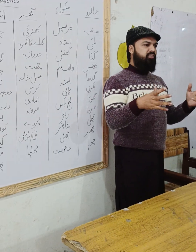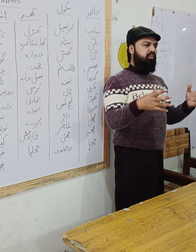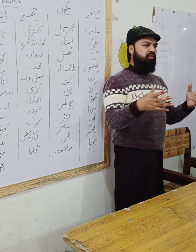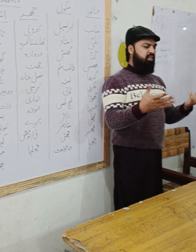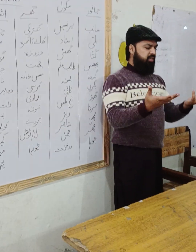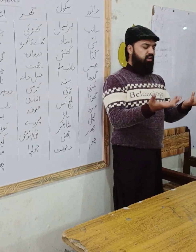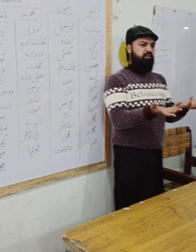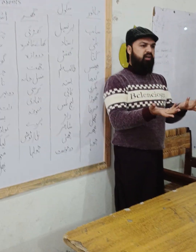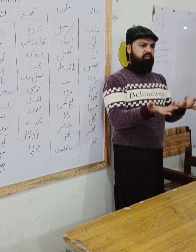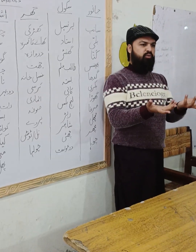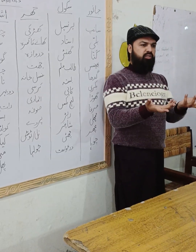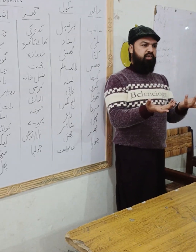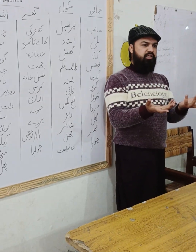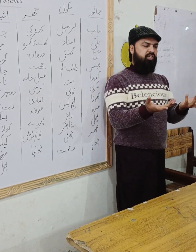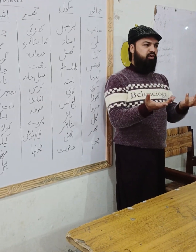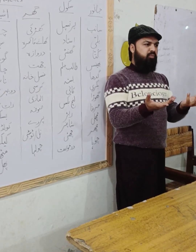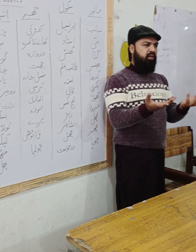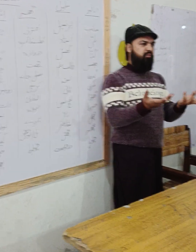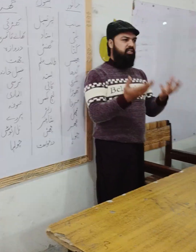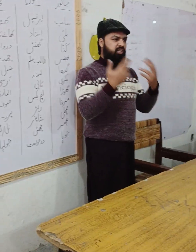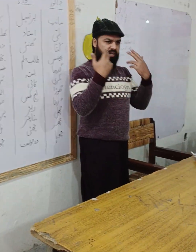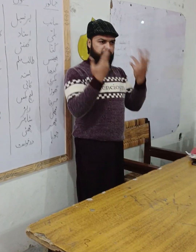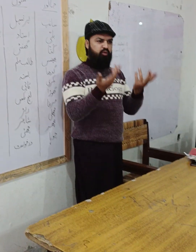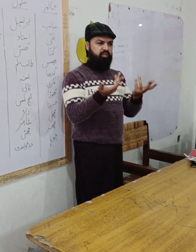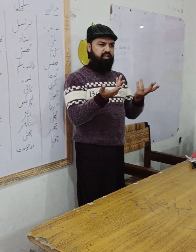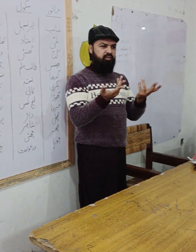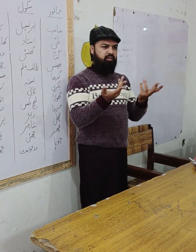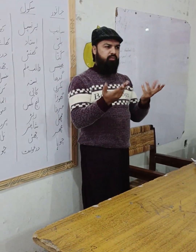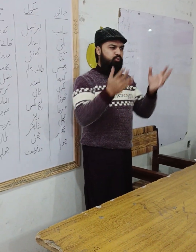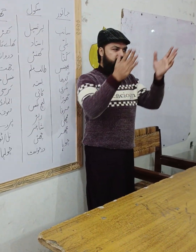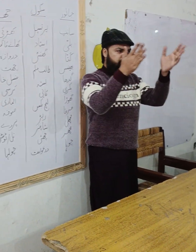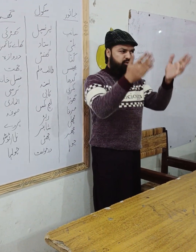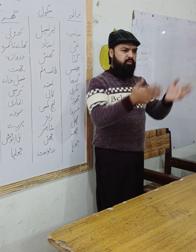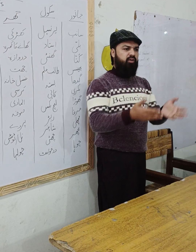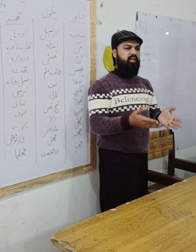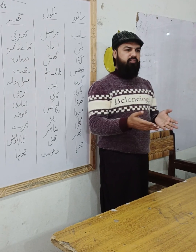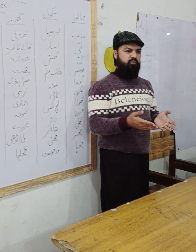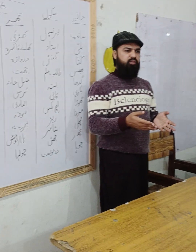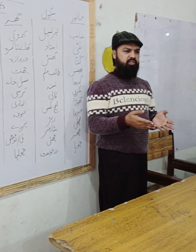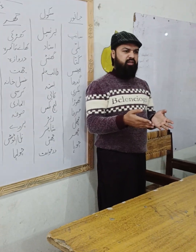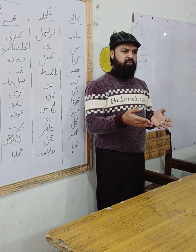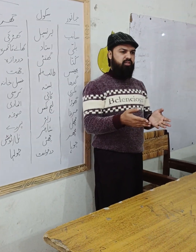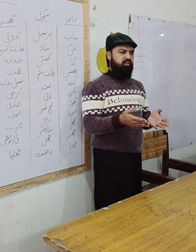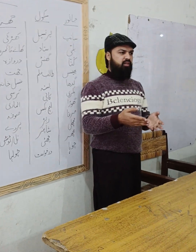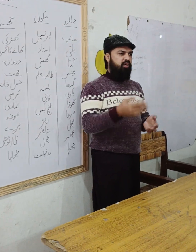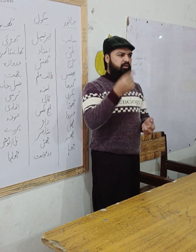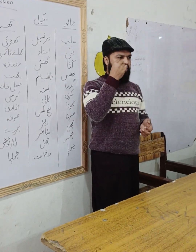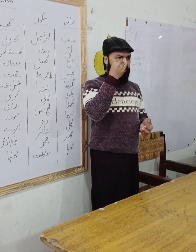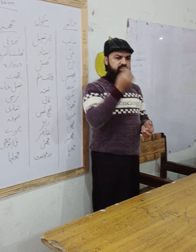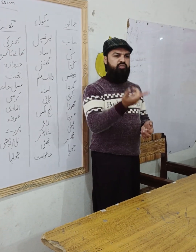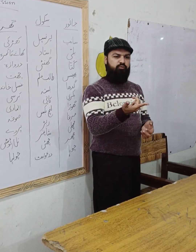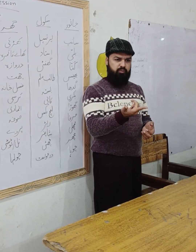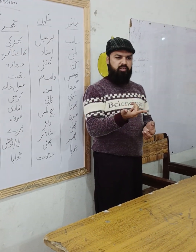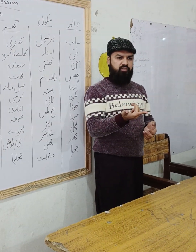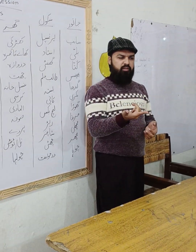यही है कि आपके हाथ बोलते हैं, इशारों में आपका चेहरा भी बोलता है, पूरी की पूरी बॉडी लैंग्वेज बोलती है आपकी आइज़ जो है वो भी। मिसाल